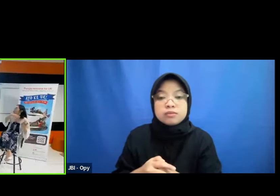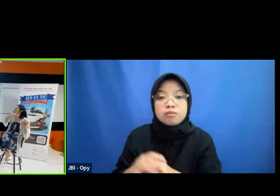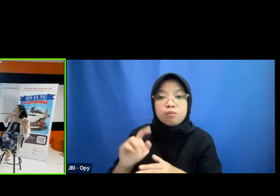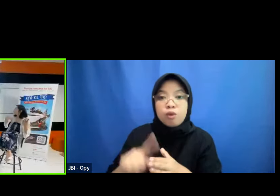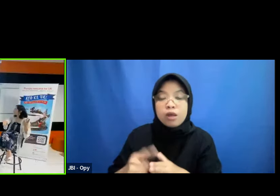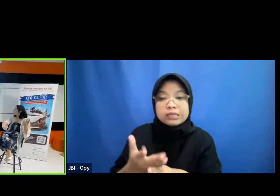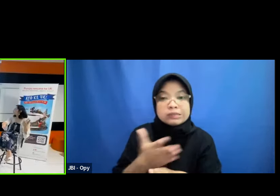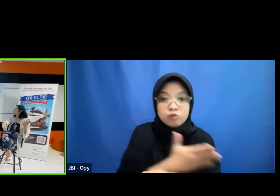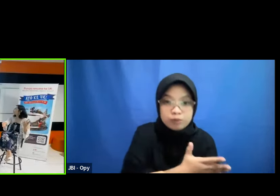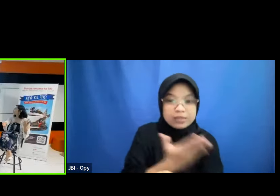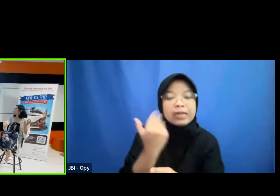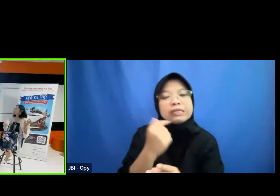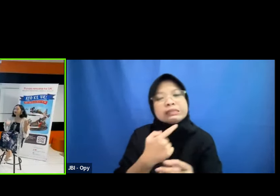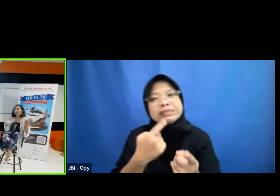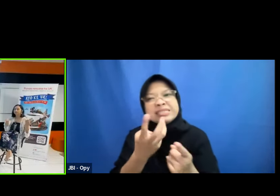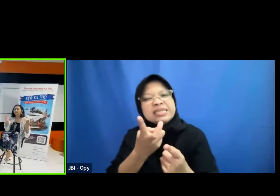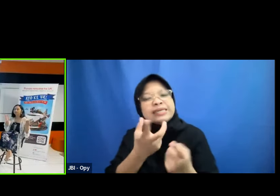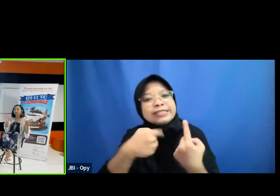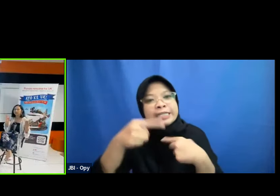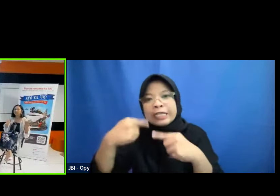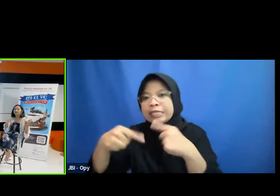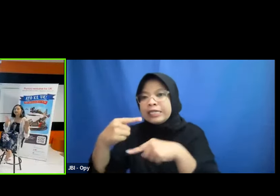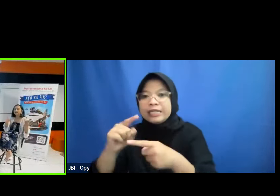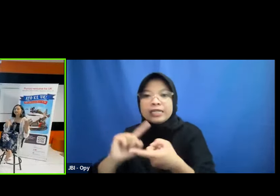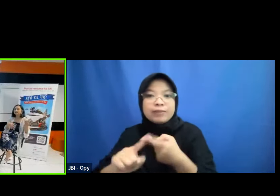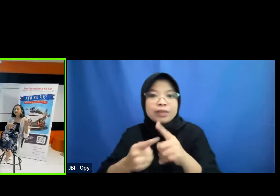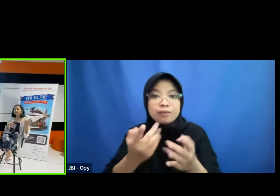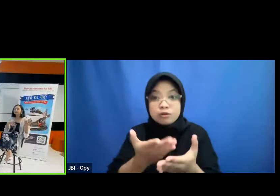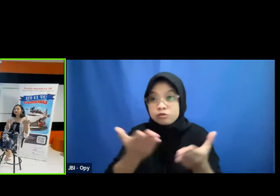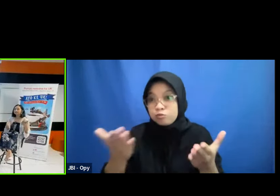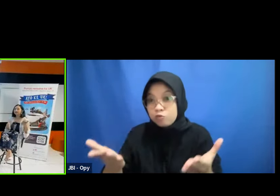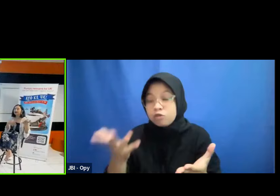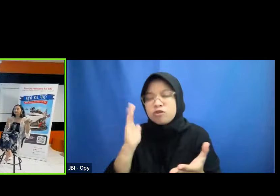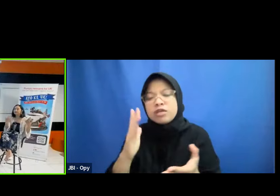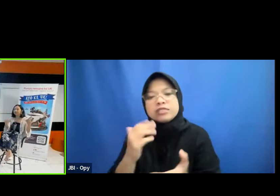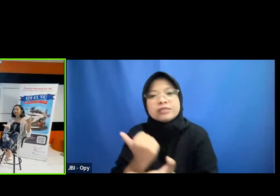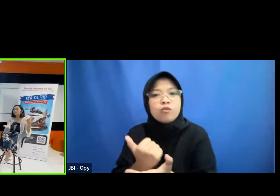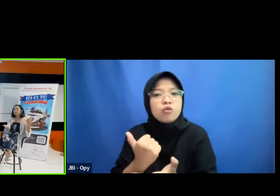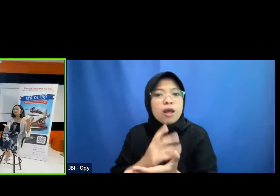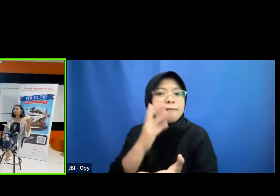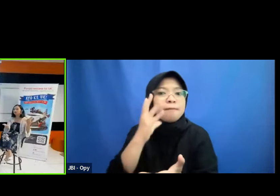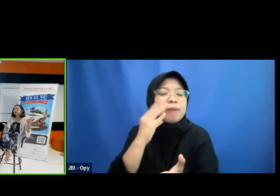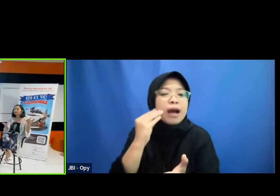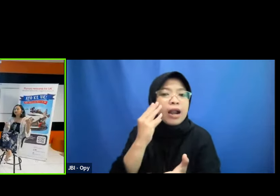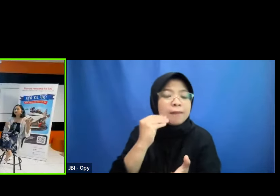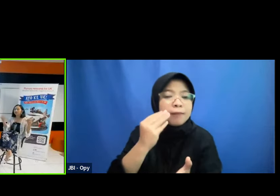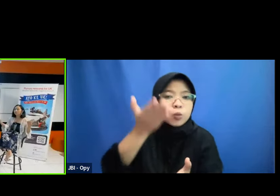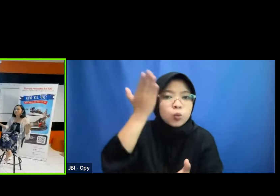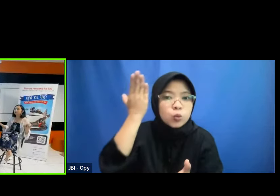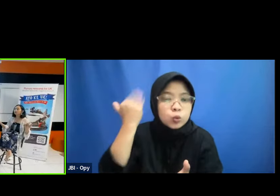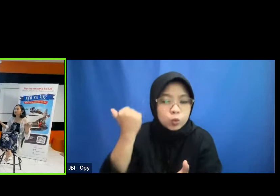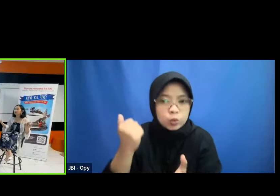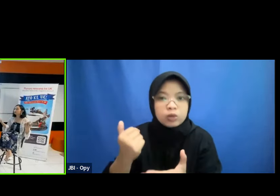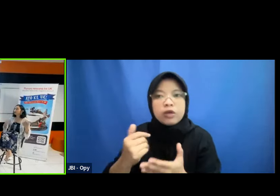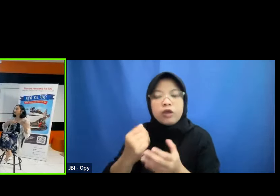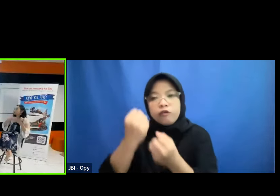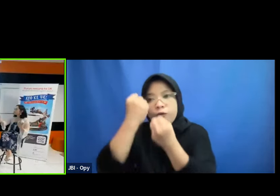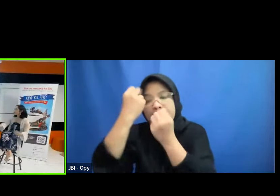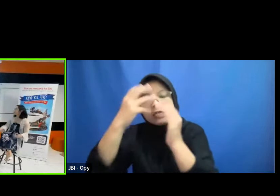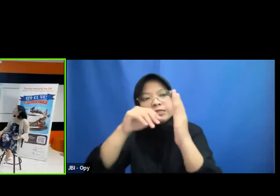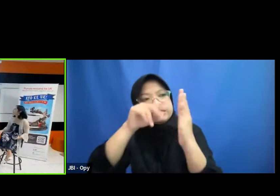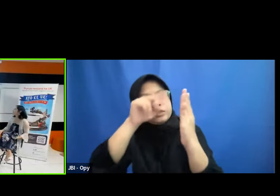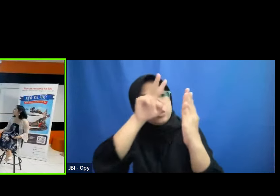udah sempat ngobrol-ngobrol Sedikit nih ceritanya sama teman-teman shortlisted tentang gimana sih pengalaman mereka waktu dapat pengumuman bahwa mereka